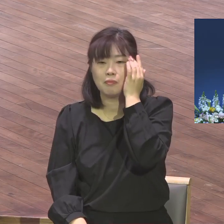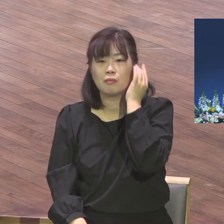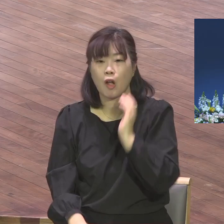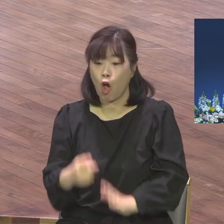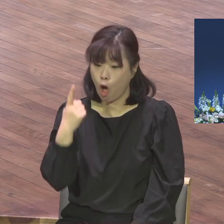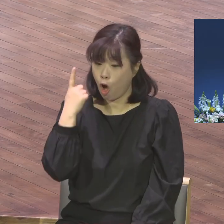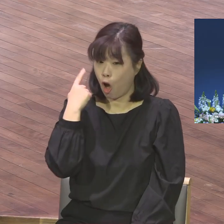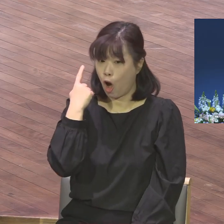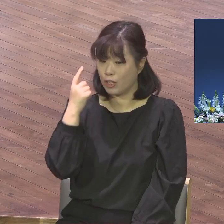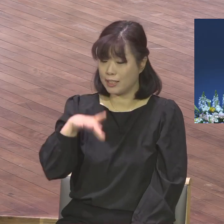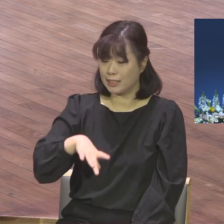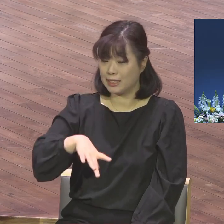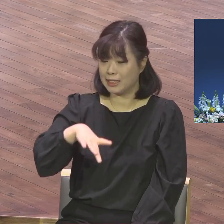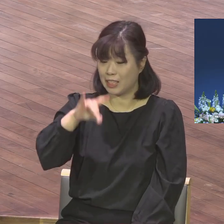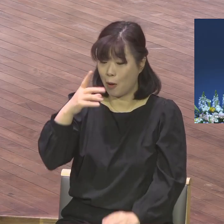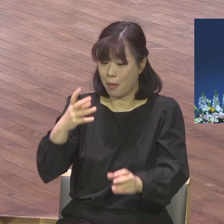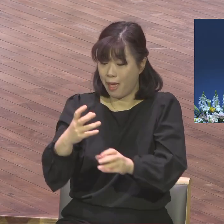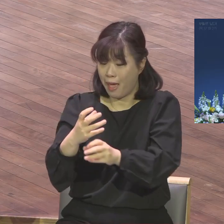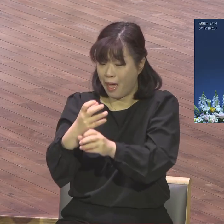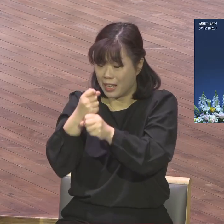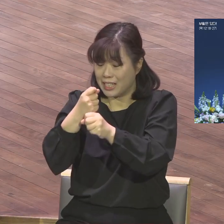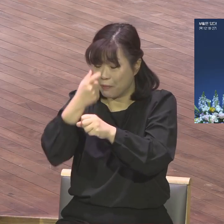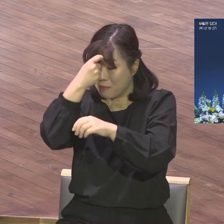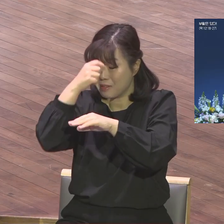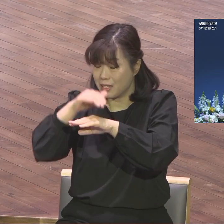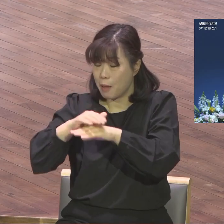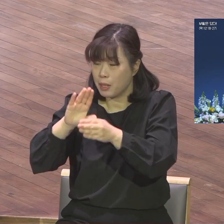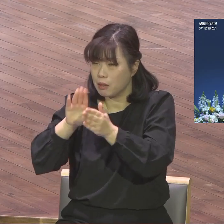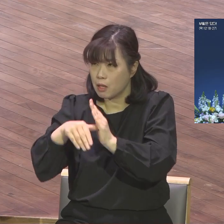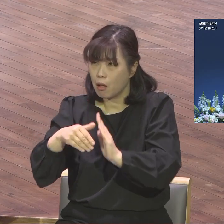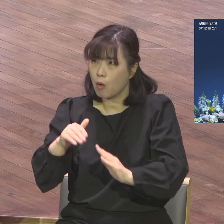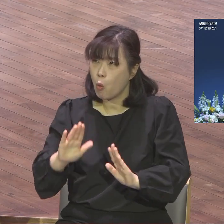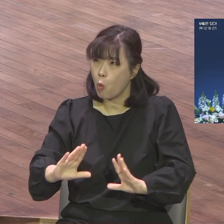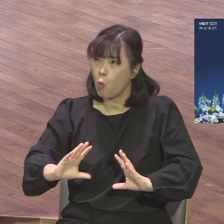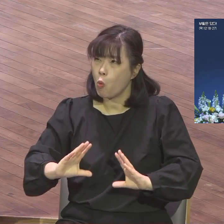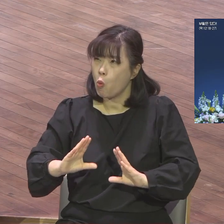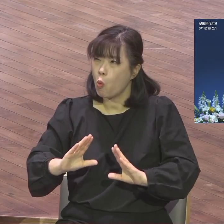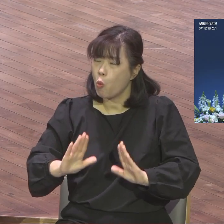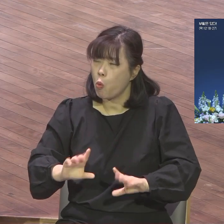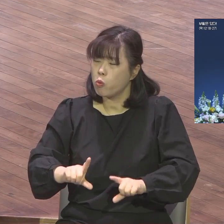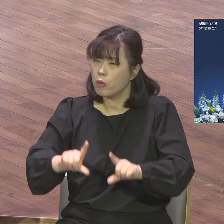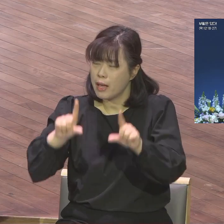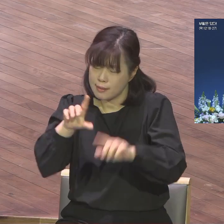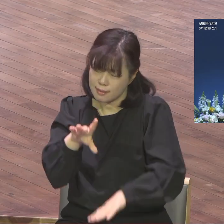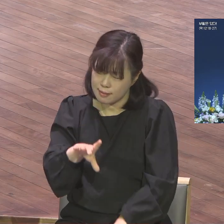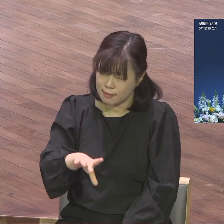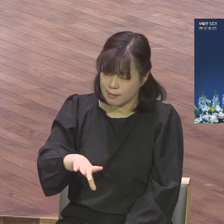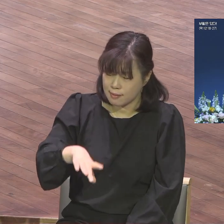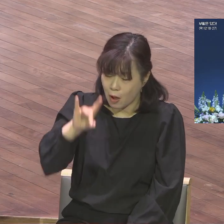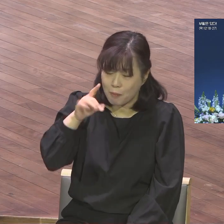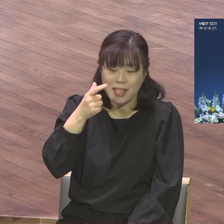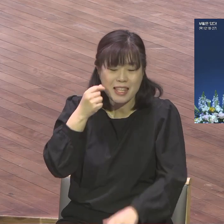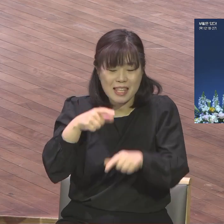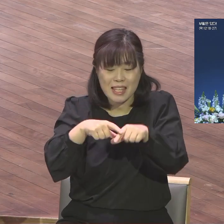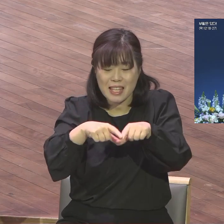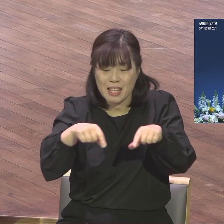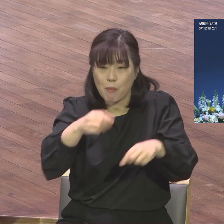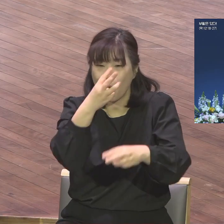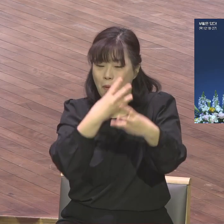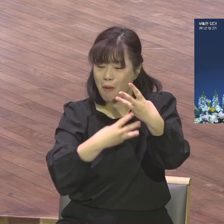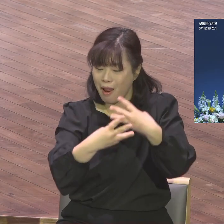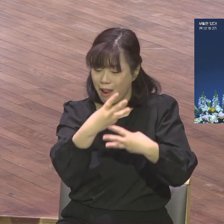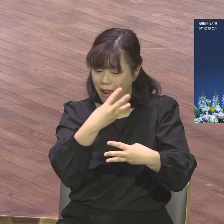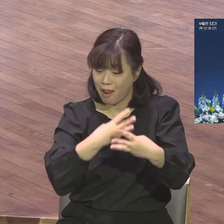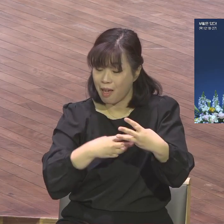어제 핵심은 아마 기독우리 다락방 30년 역사에 처음으로 그렇게 전 세계로